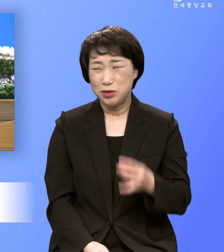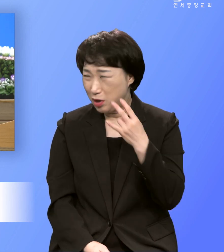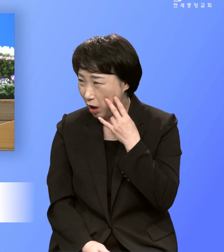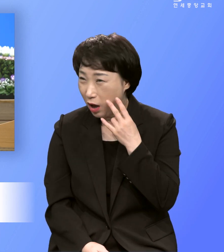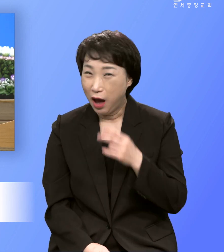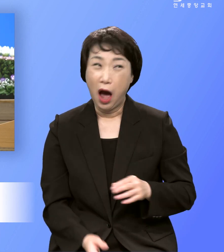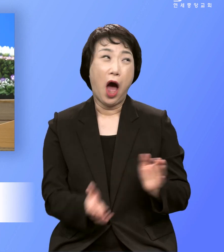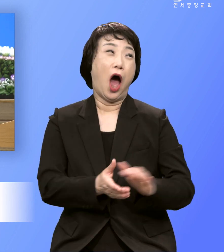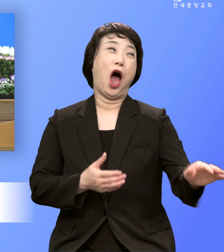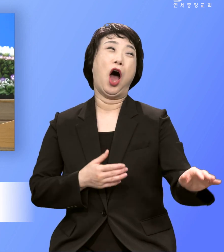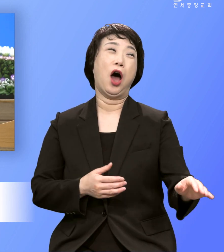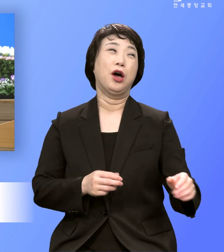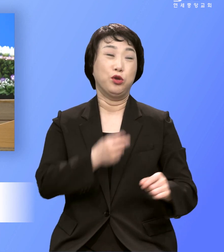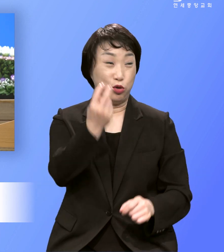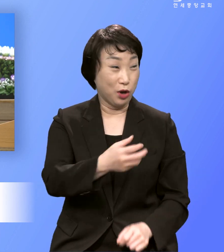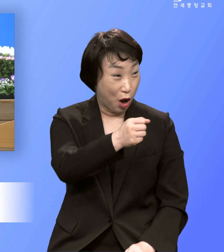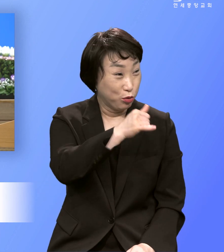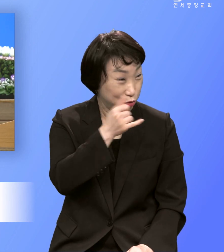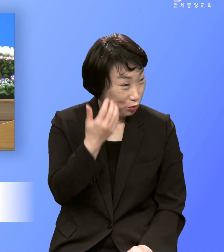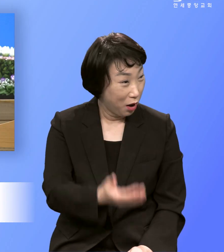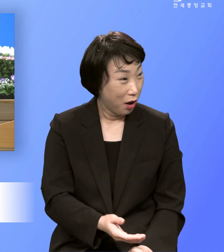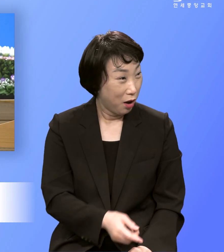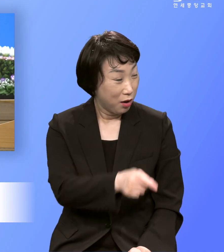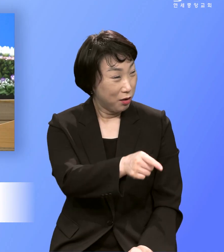예. 그럼 영생도 가졌네.